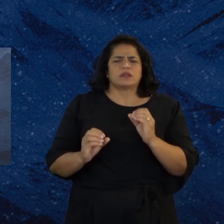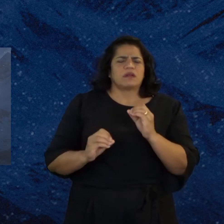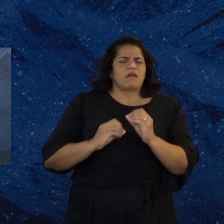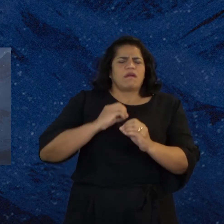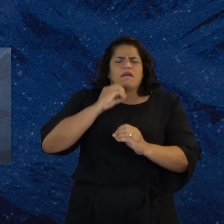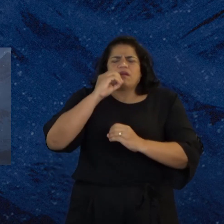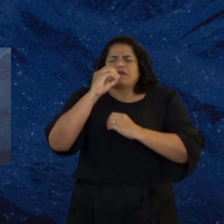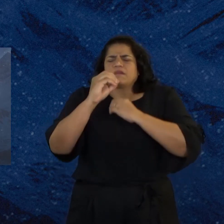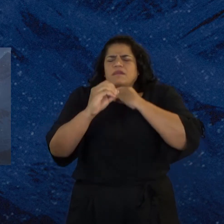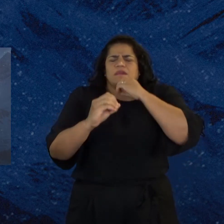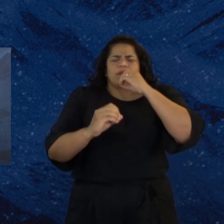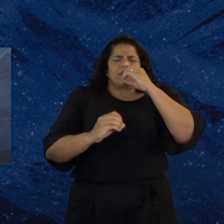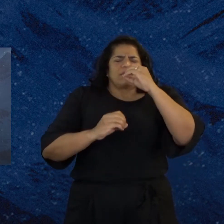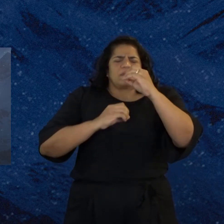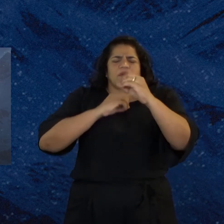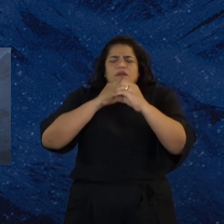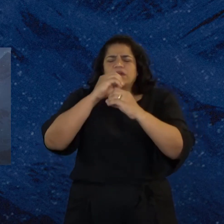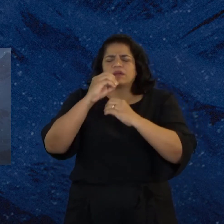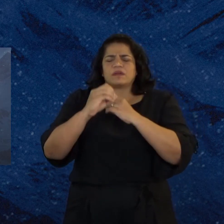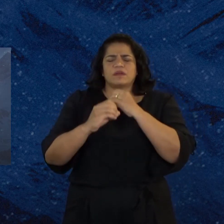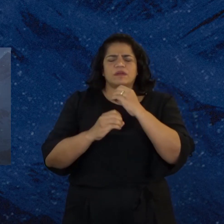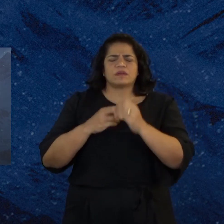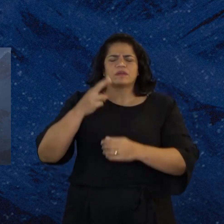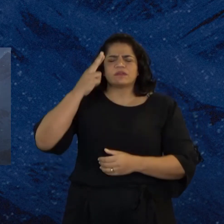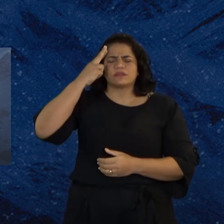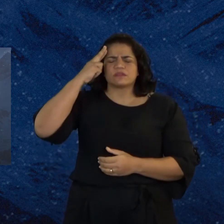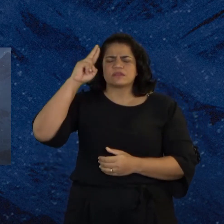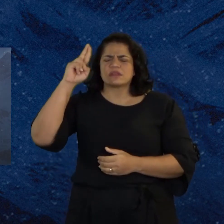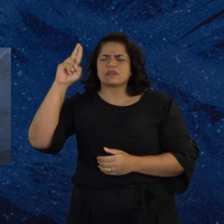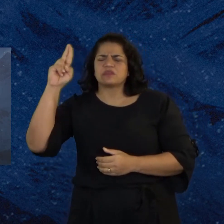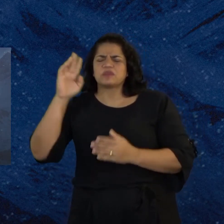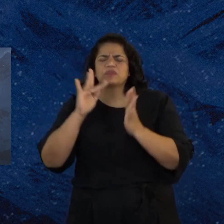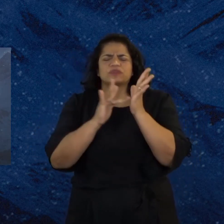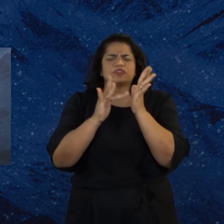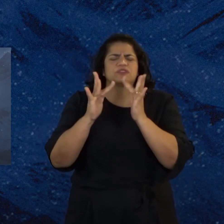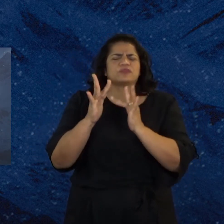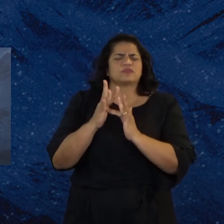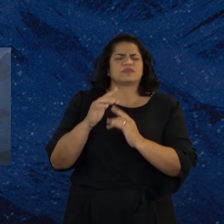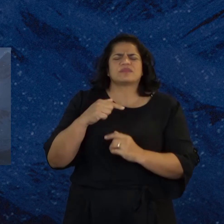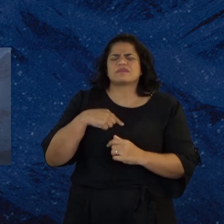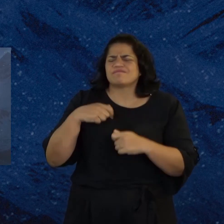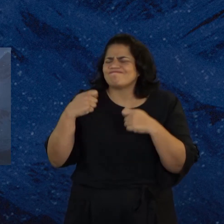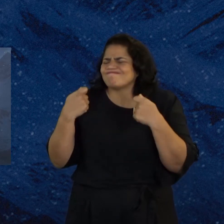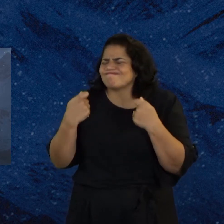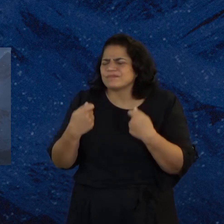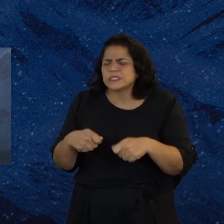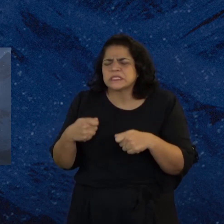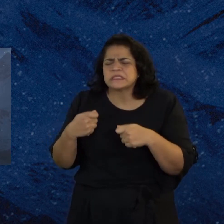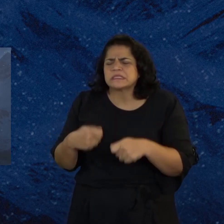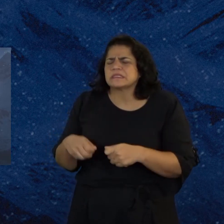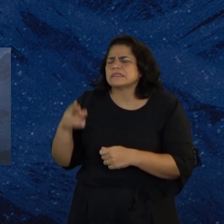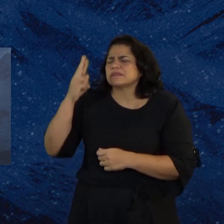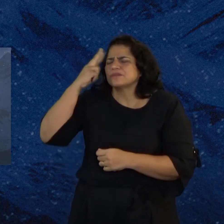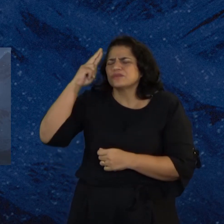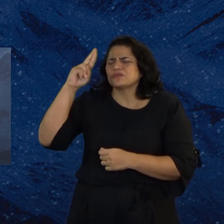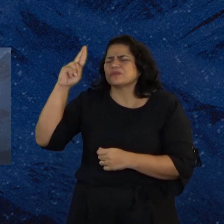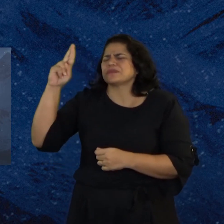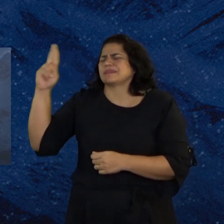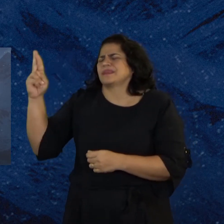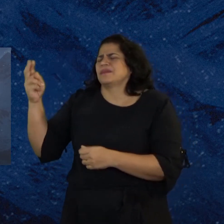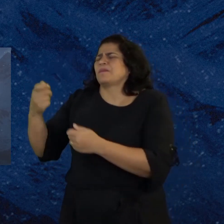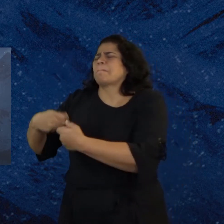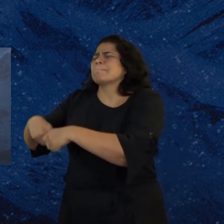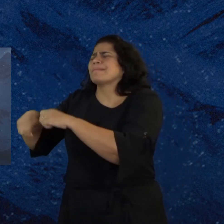Senhor. Fala assim, ó Senhor Jesus, fala Senhor, eu preciso de Ti, Senhor. Me devolva a simplicidade, me